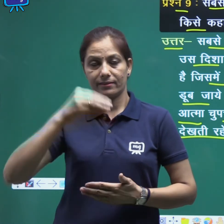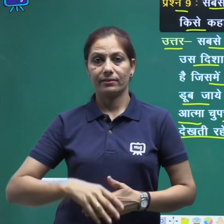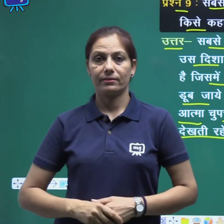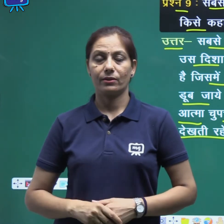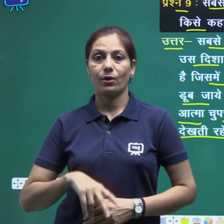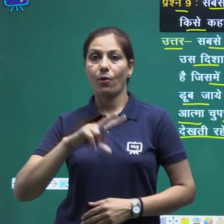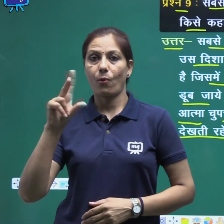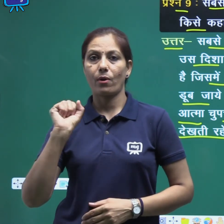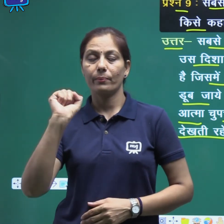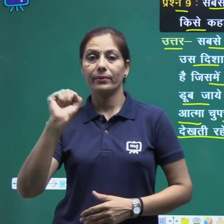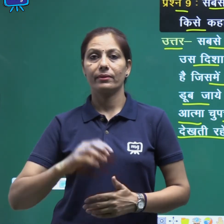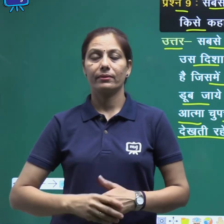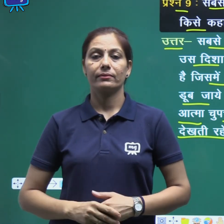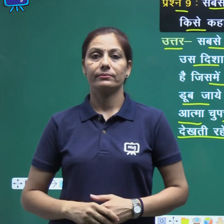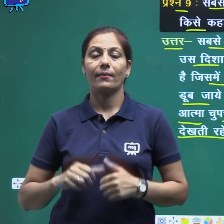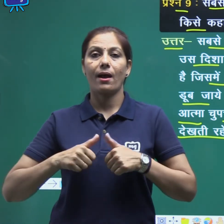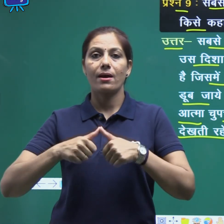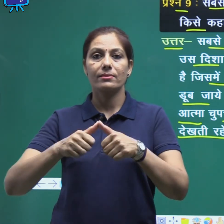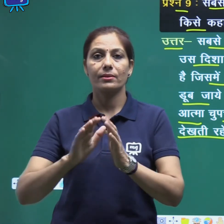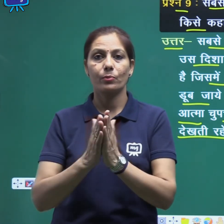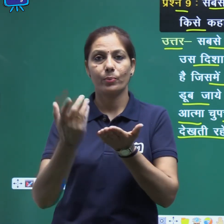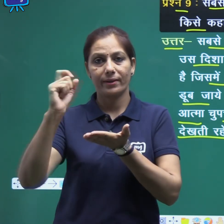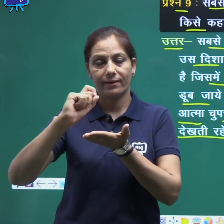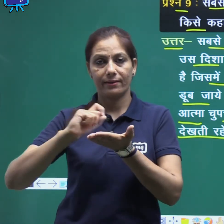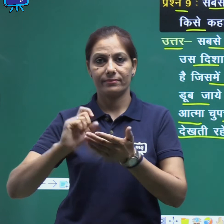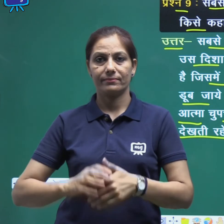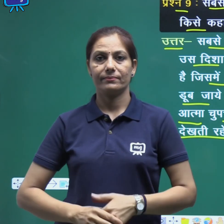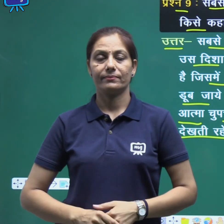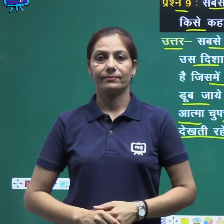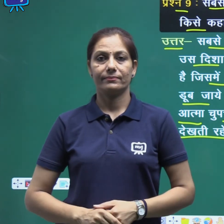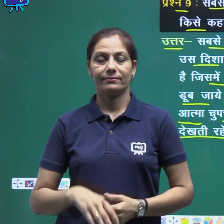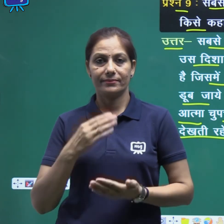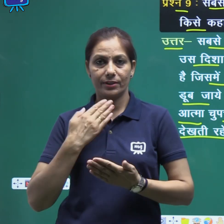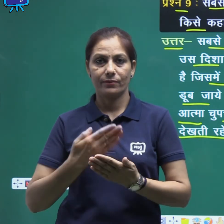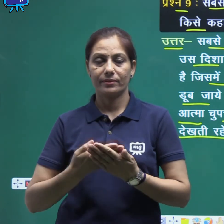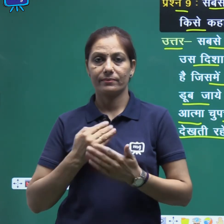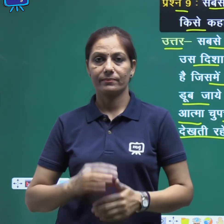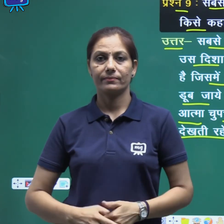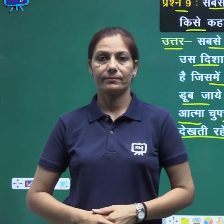और अपनी उत्तर पुस्तिका में लिखें। धन्यवाद।